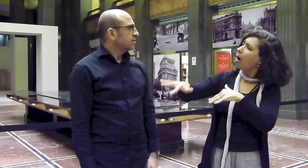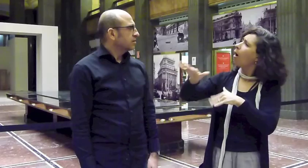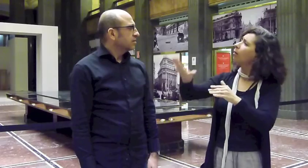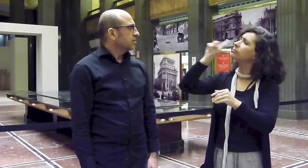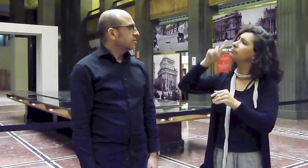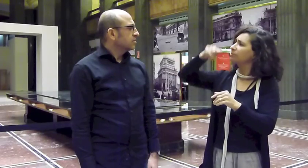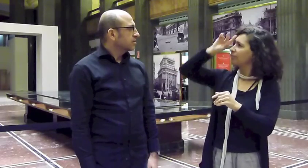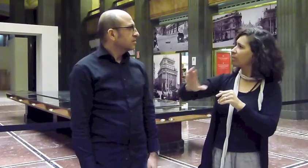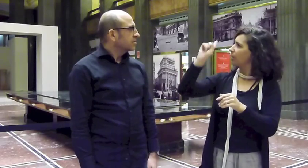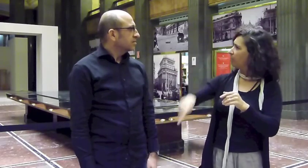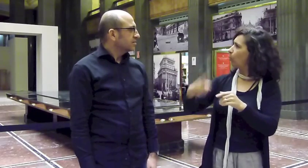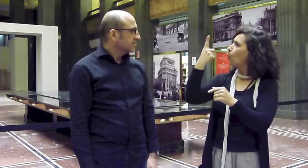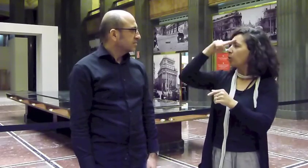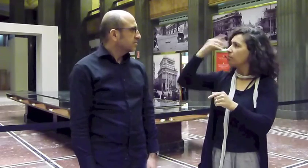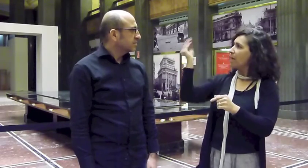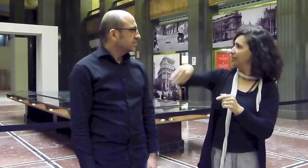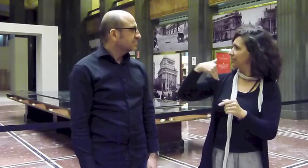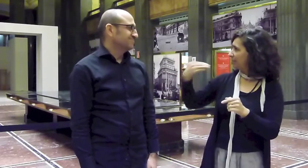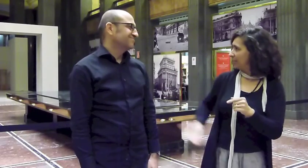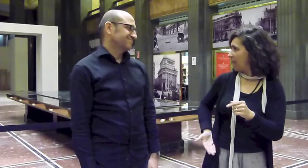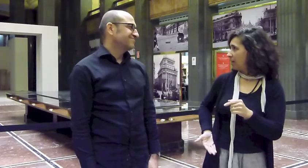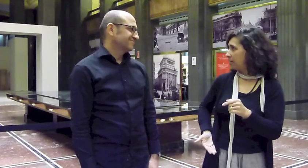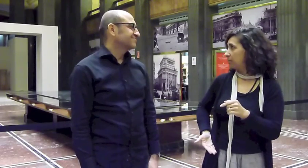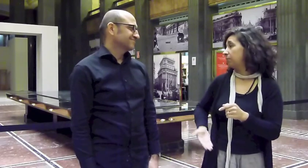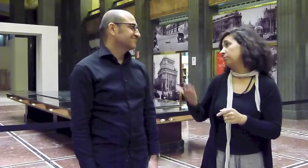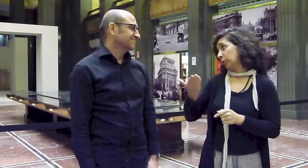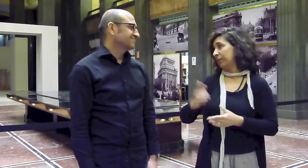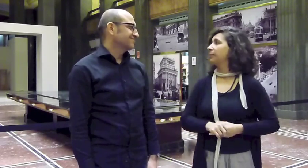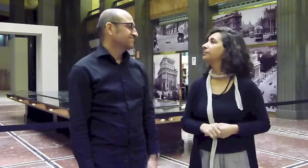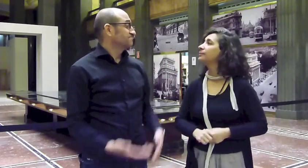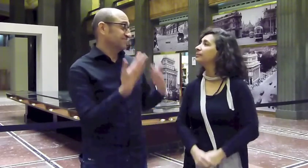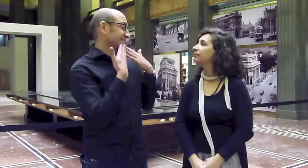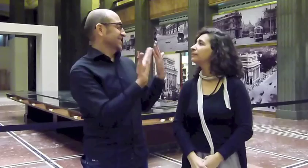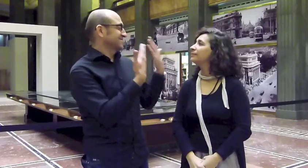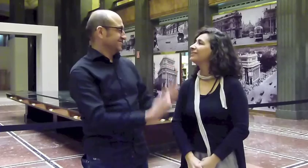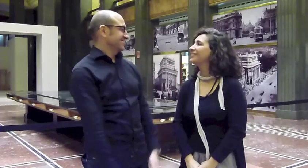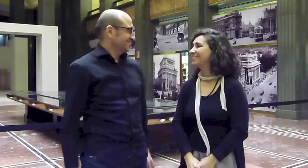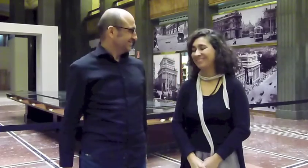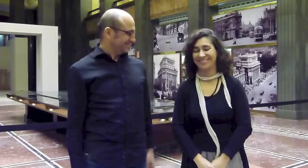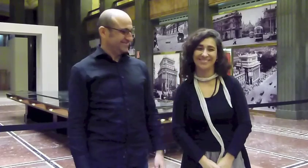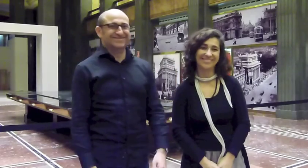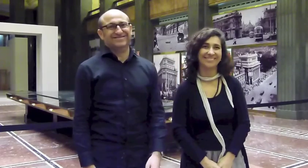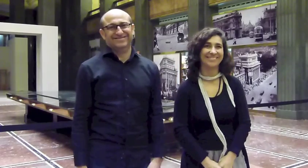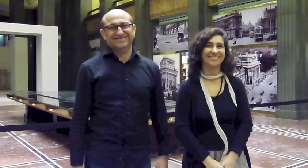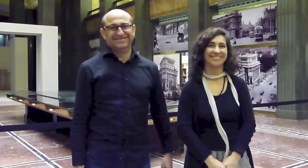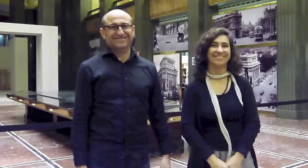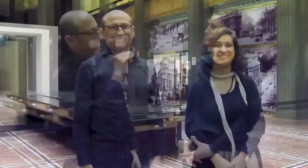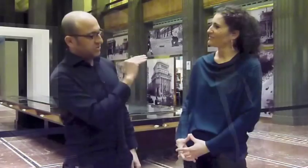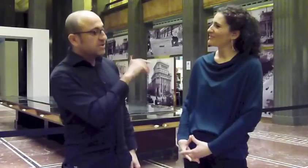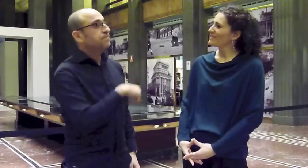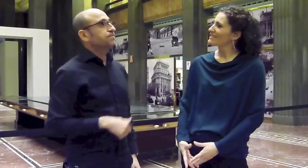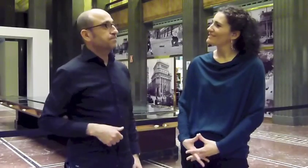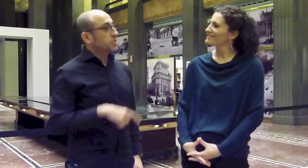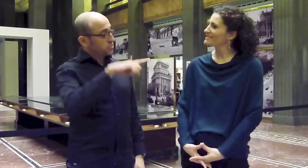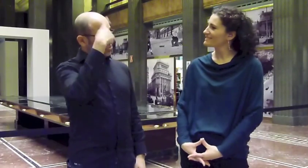dos ámbitos, que la sociedad se diese cuenta de que las personas sordas también podemos crear riqueza cultural y que de los dos ámbitos existimos. Muchas